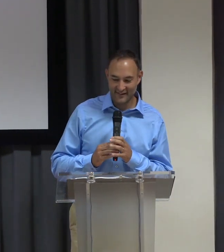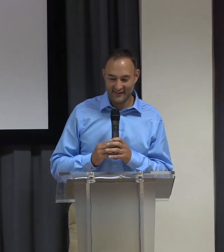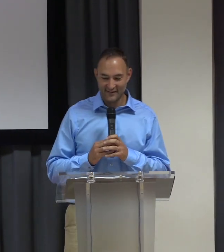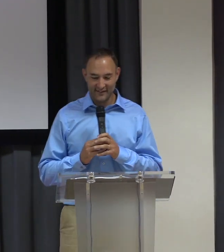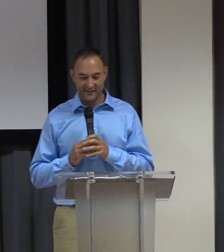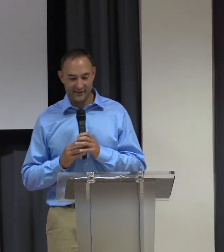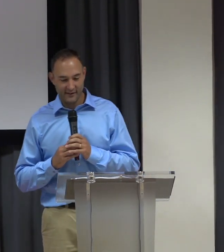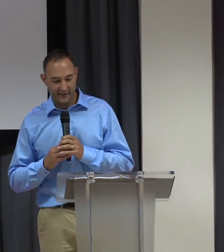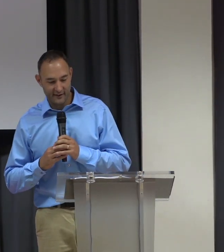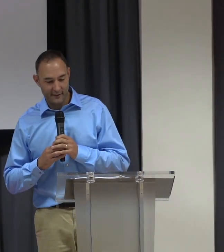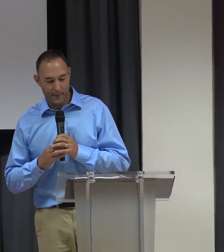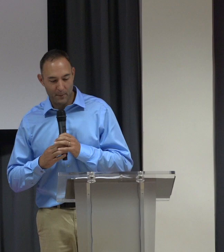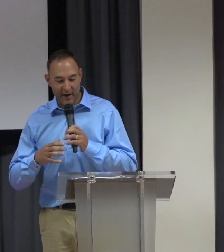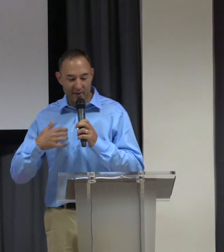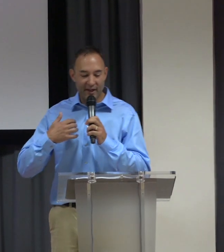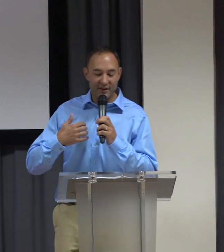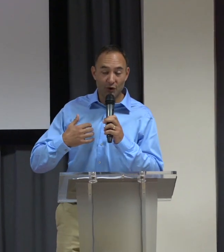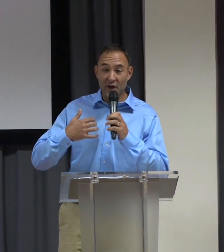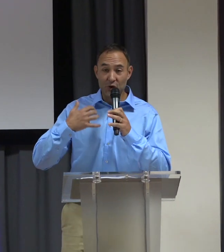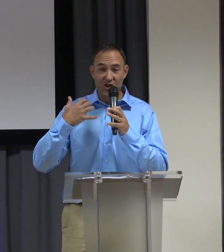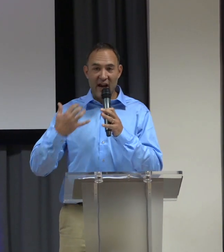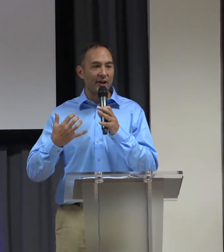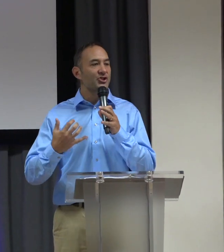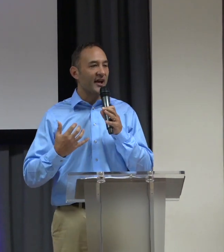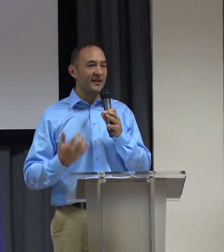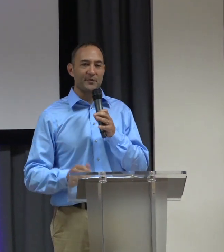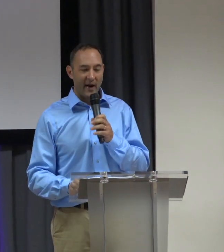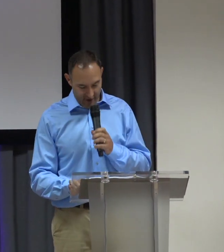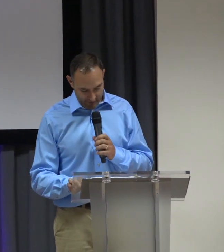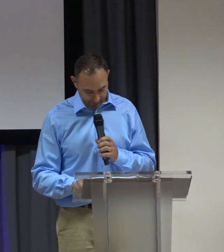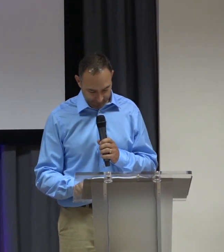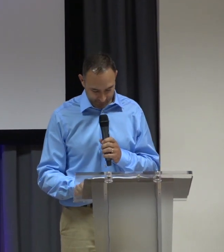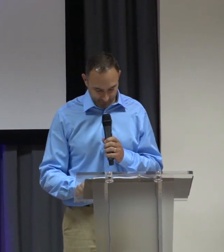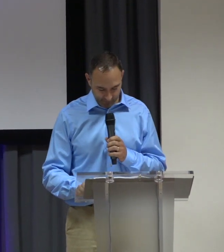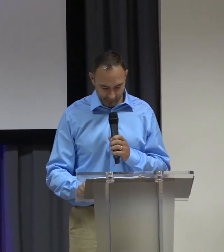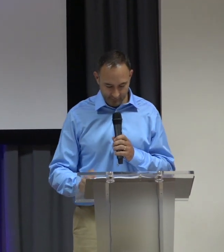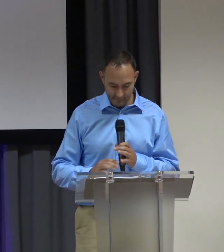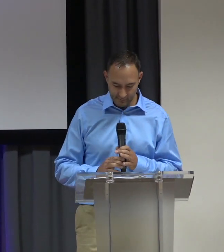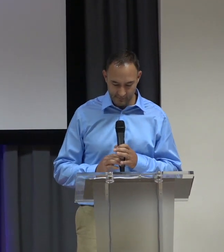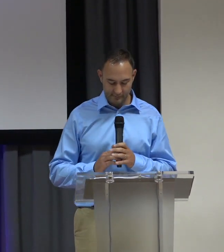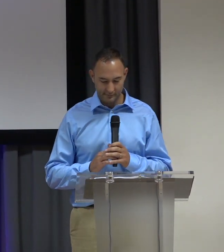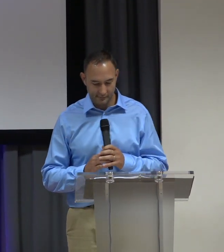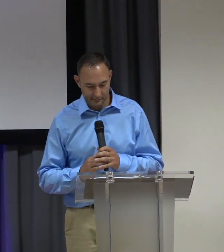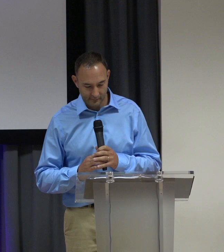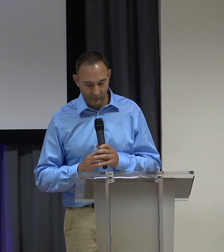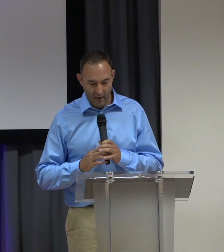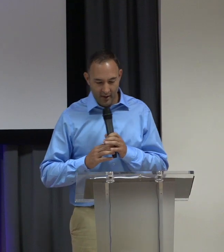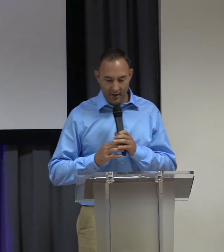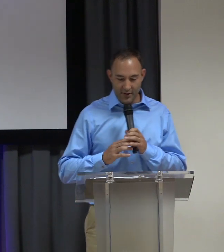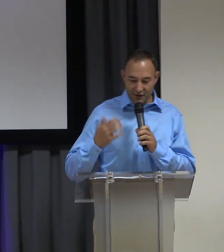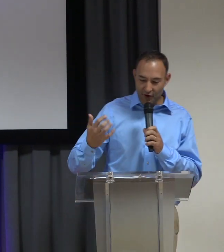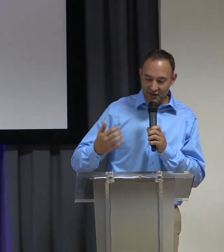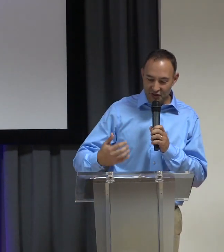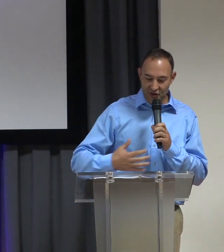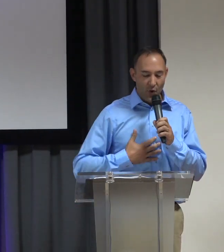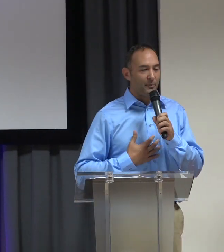sentir un peu inconfortable, but I believe it's going to challenge and inspire you. mais je crois que ça va challenger et inspirer.